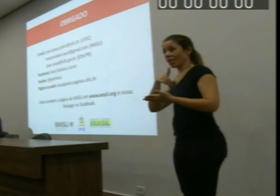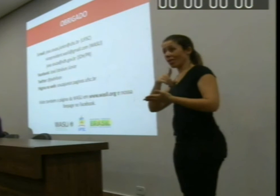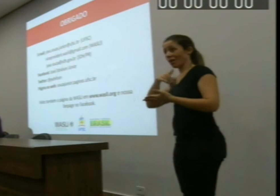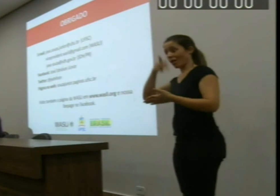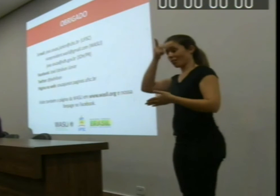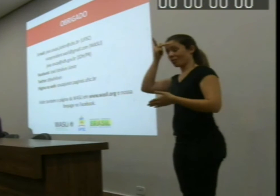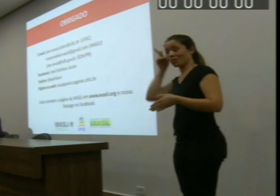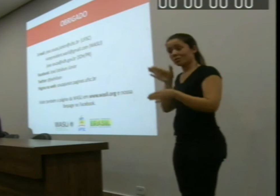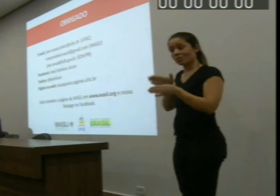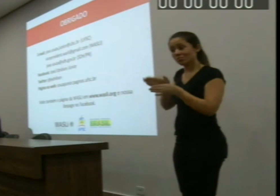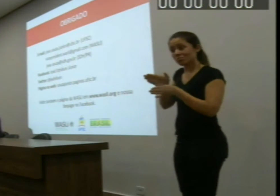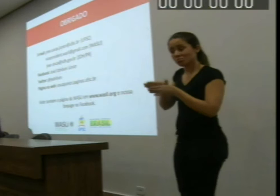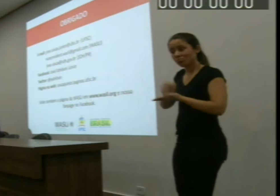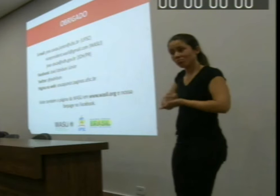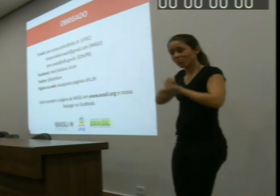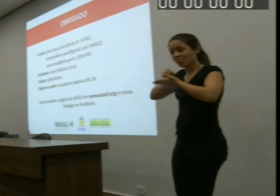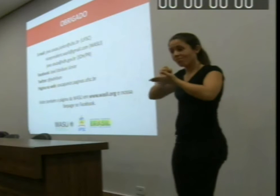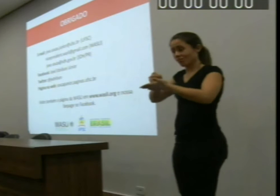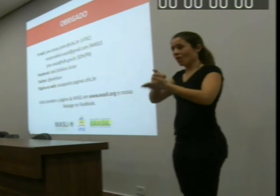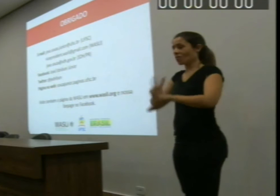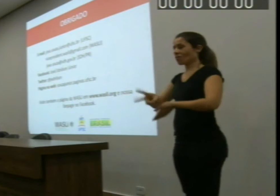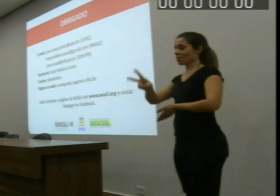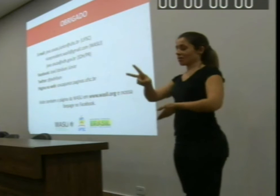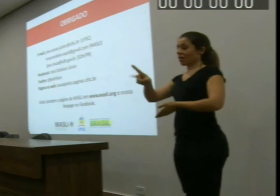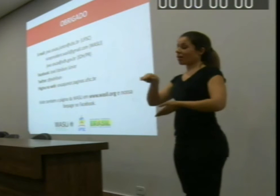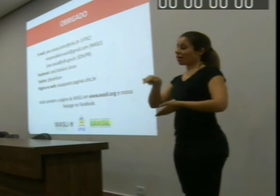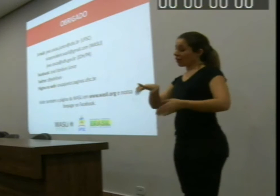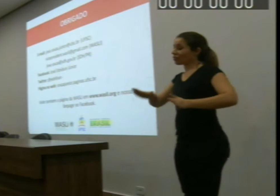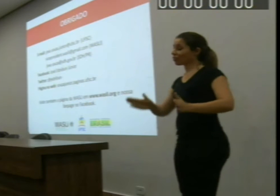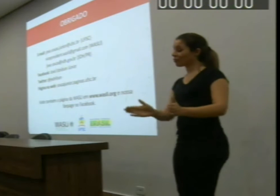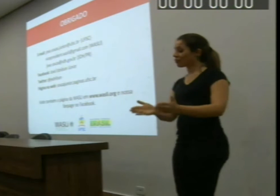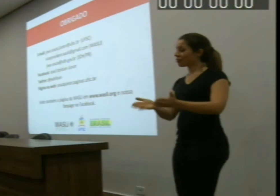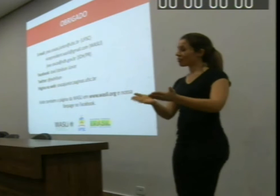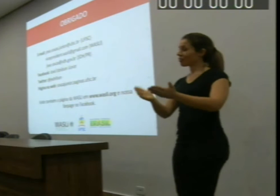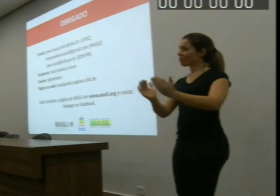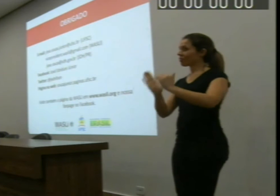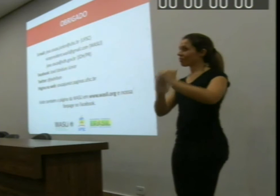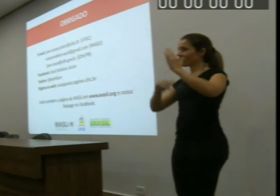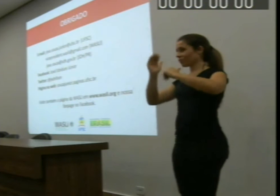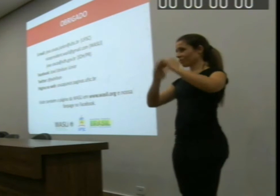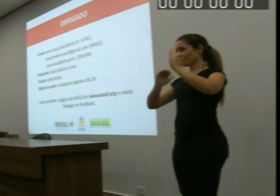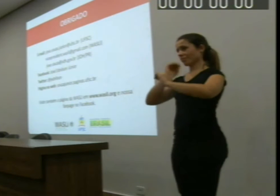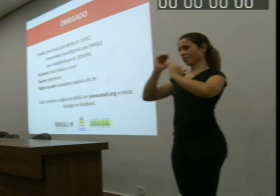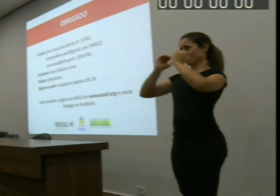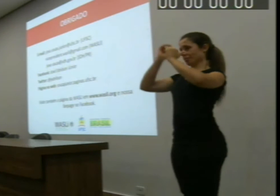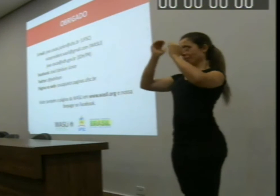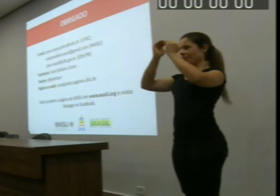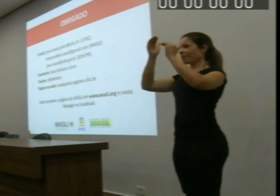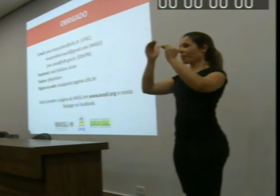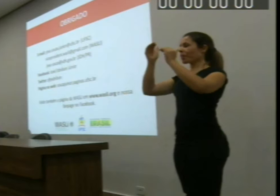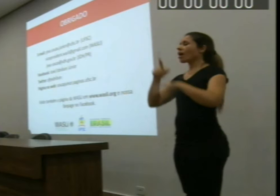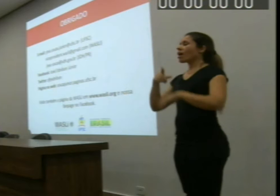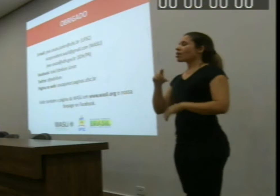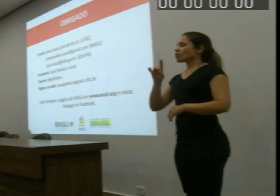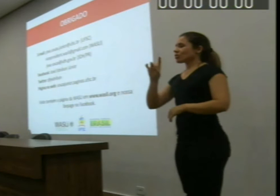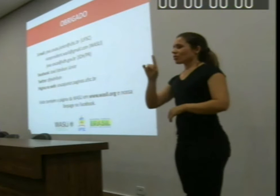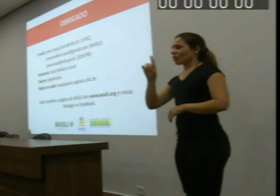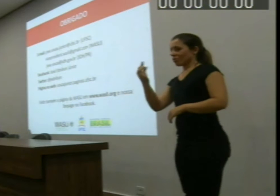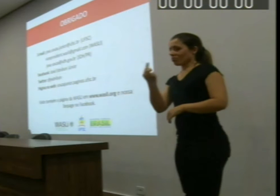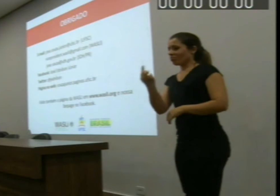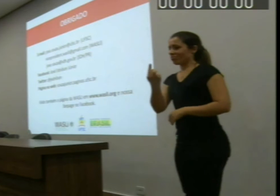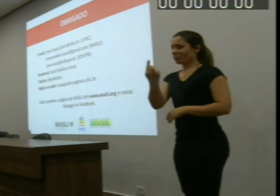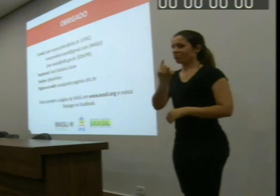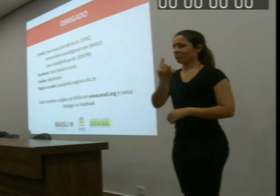exemplo né E que ele está nesse processo de de desenvolvimento profissional então não é só individual é